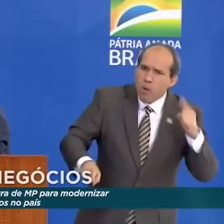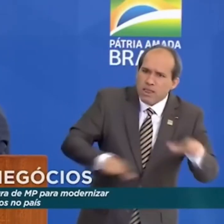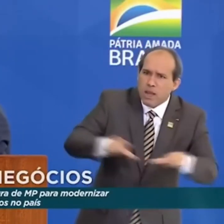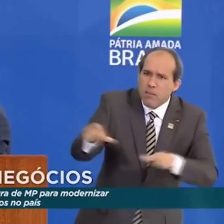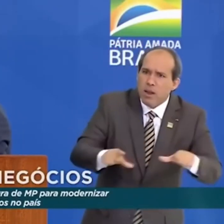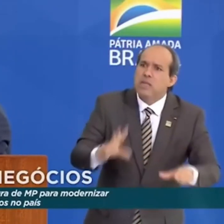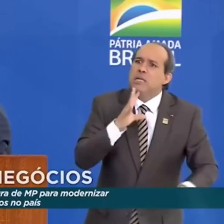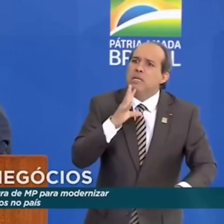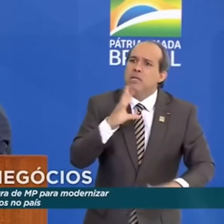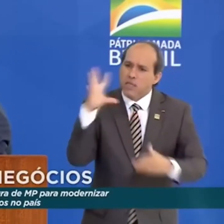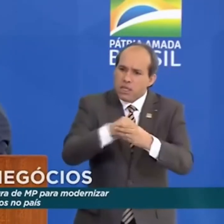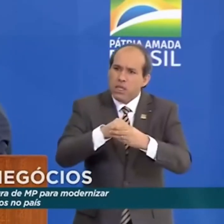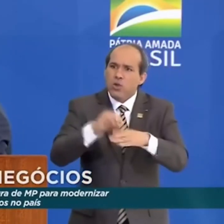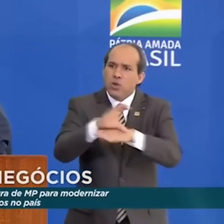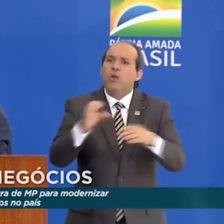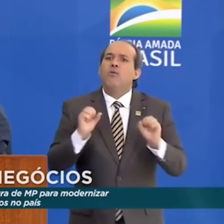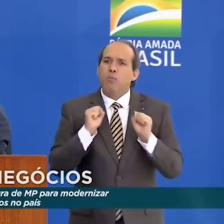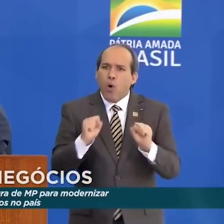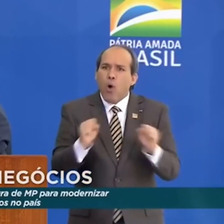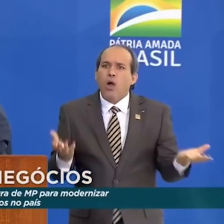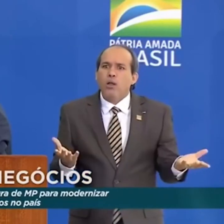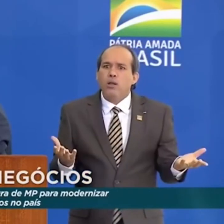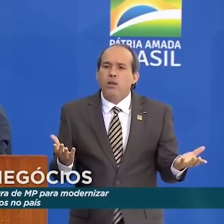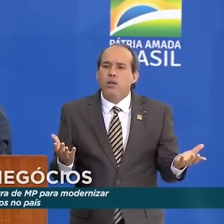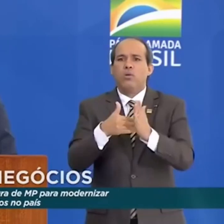Guedes. Que país nós estamos?